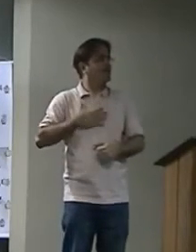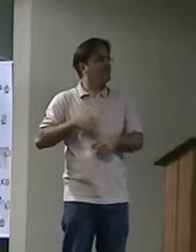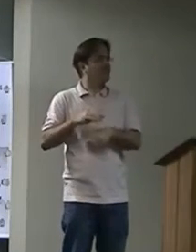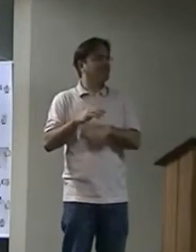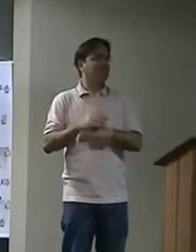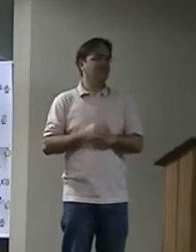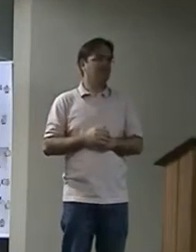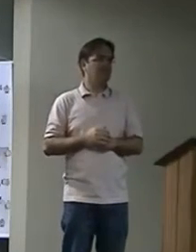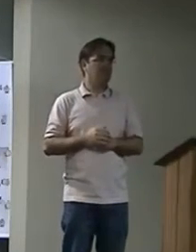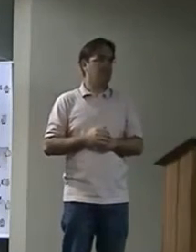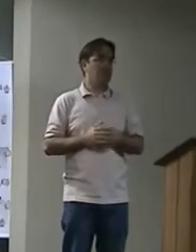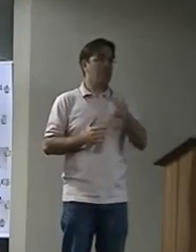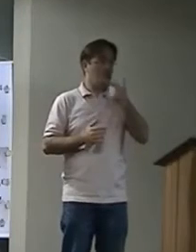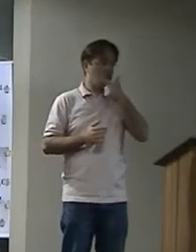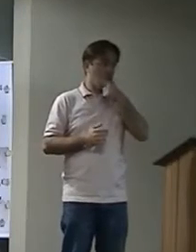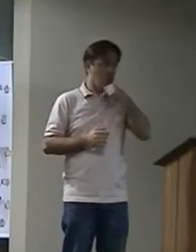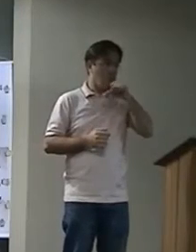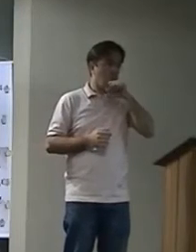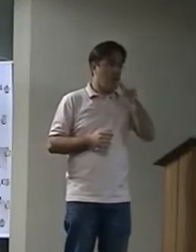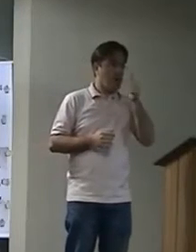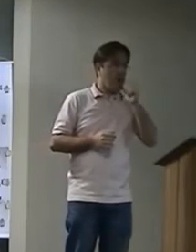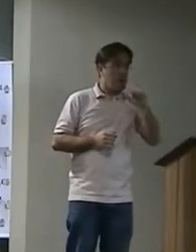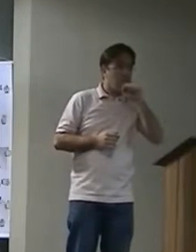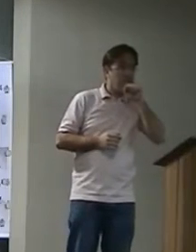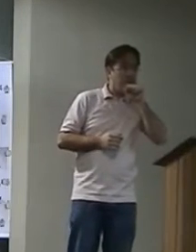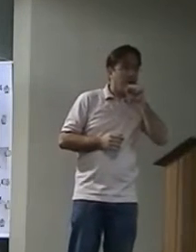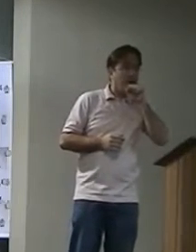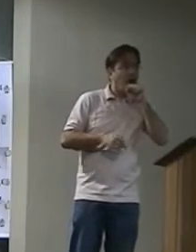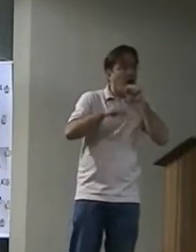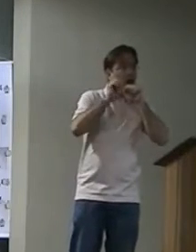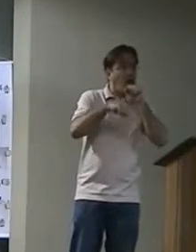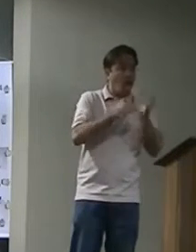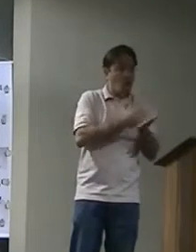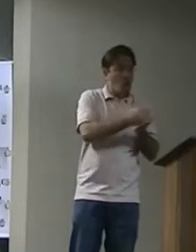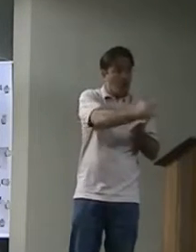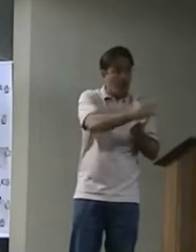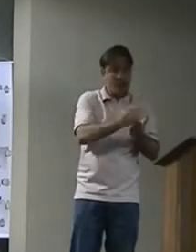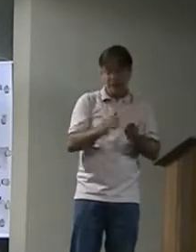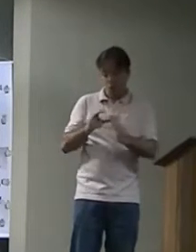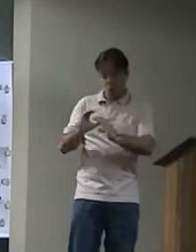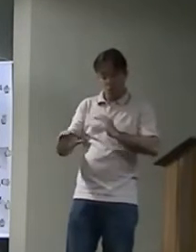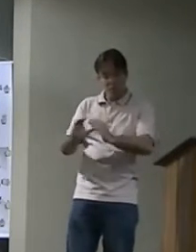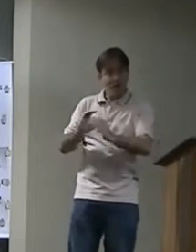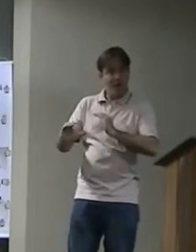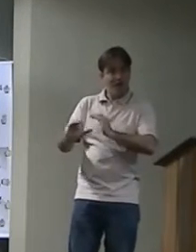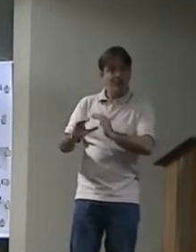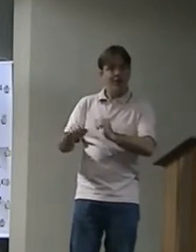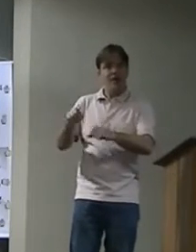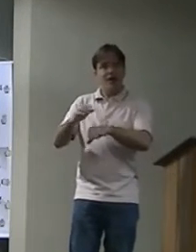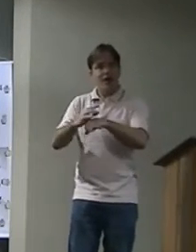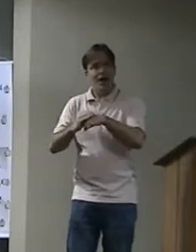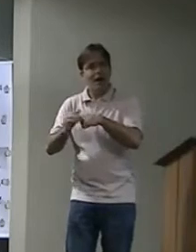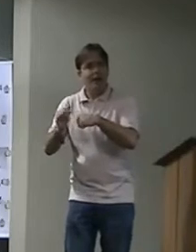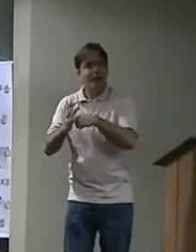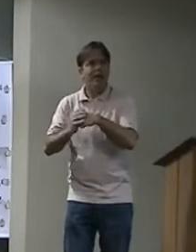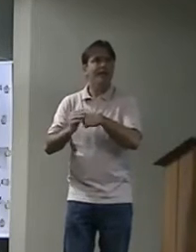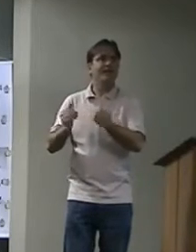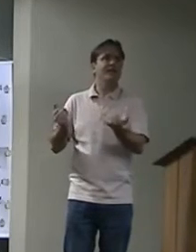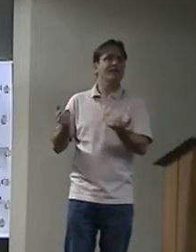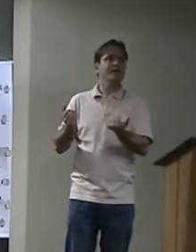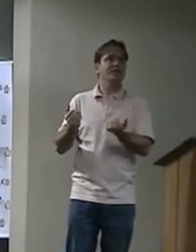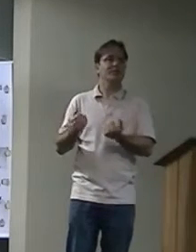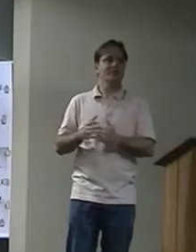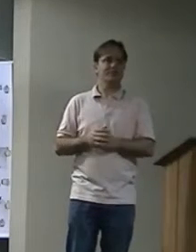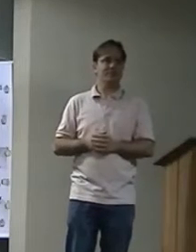agente? Os pais. Começa lá. Então, essa comunicação com o filho, essa percepção vai